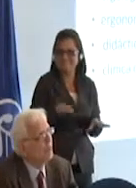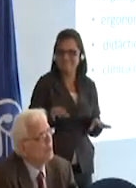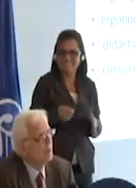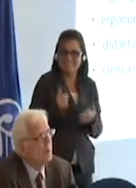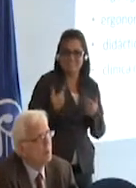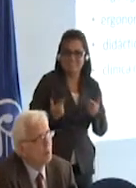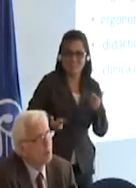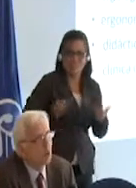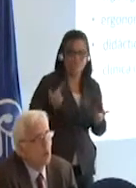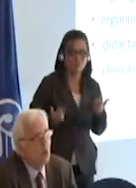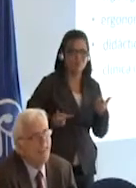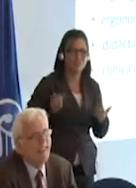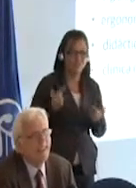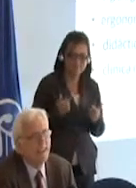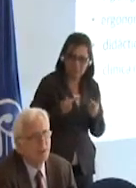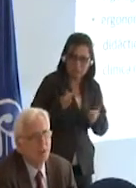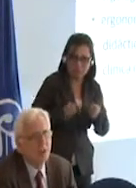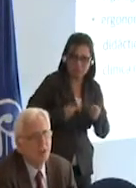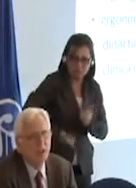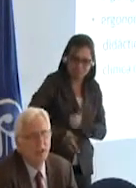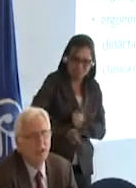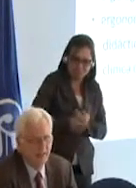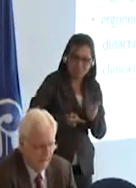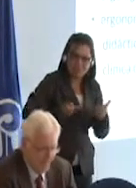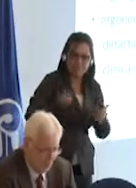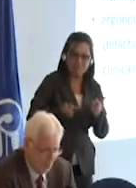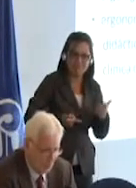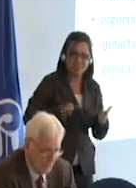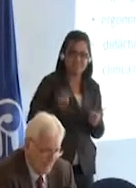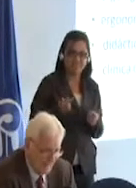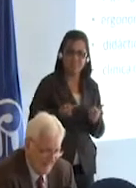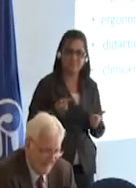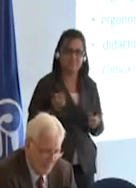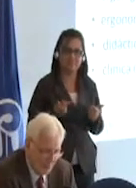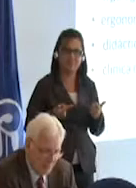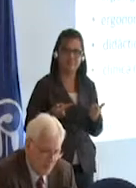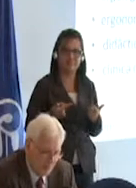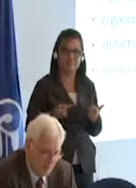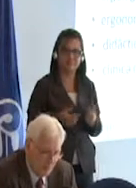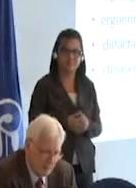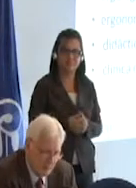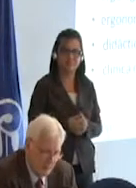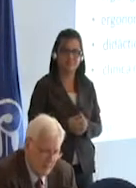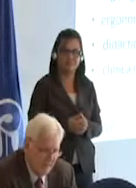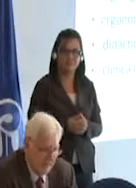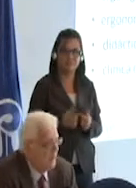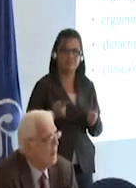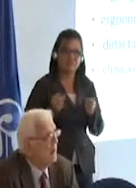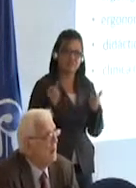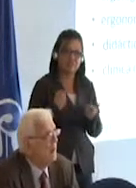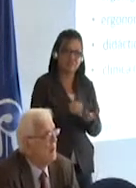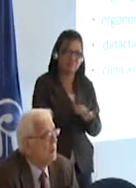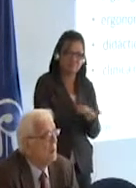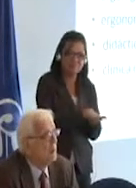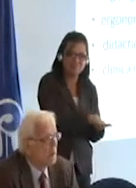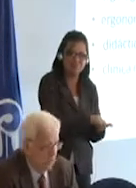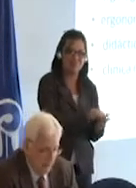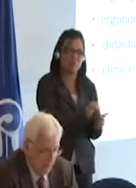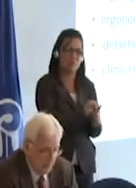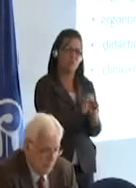una lucha permanente contra la inercia y contra la indiferencia.